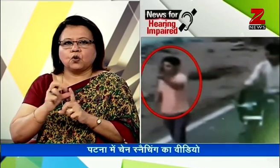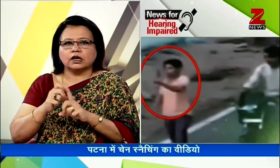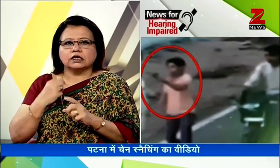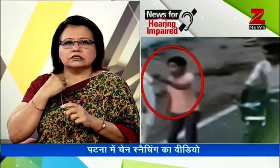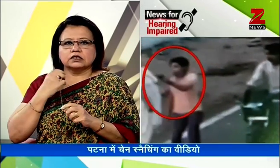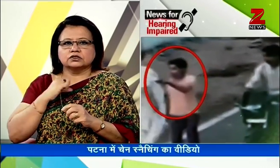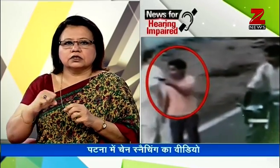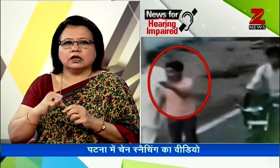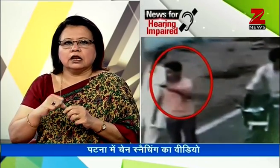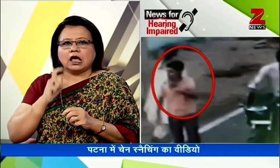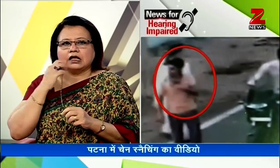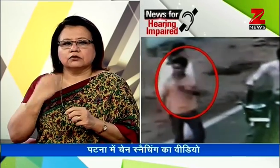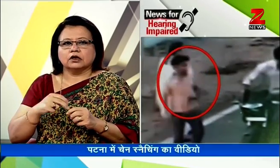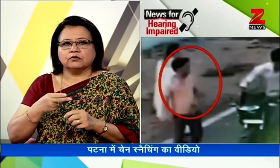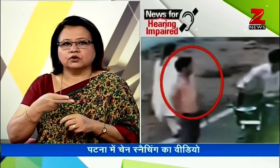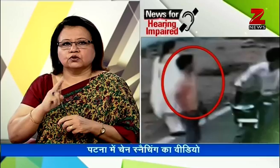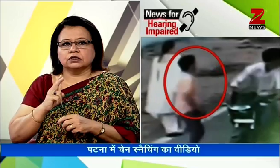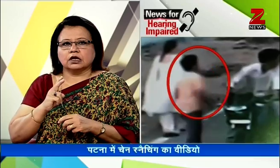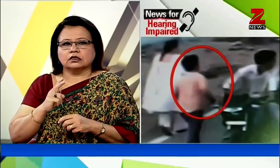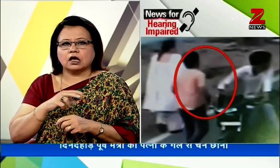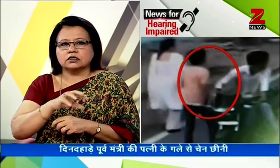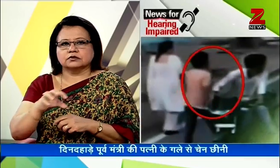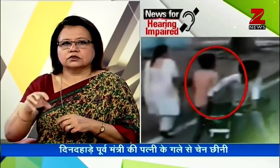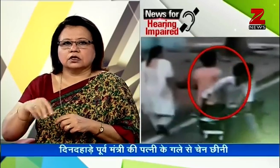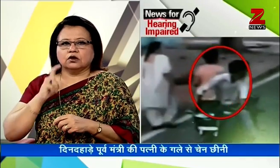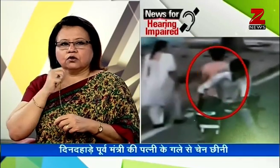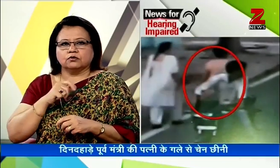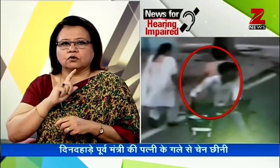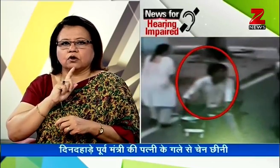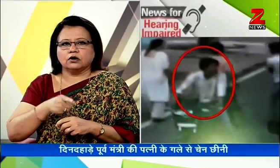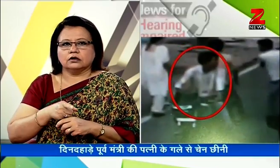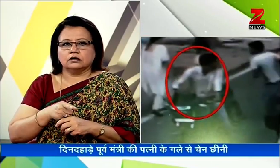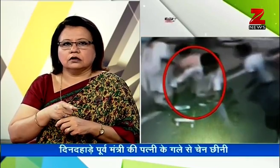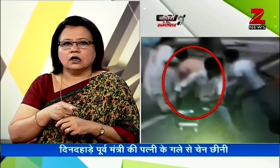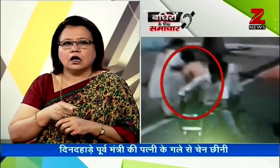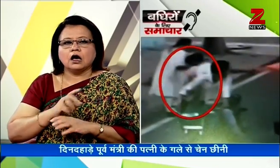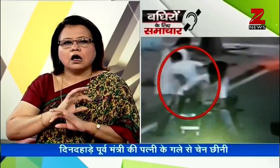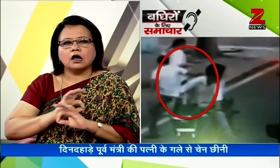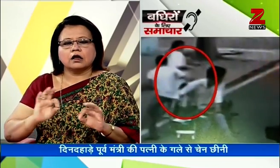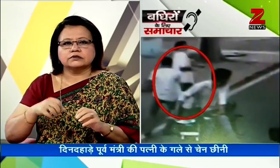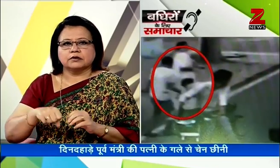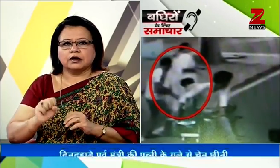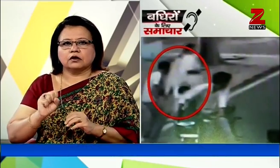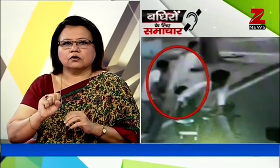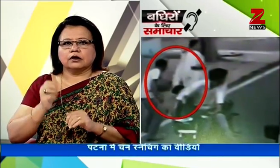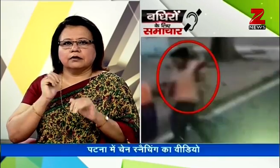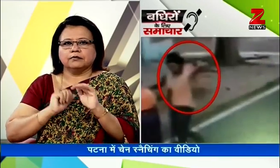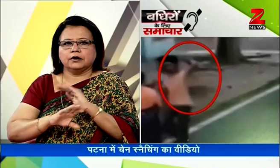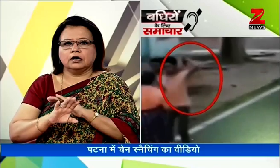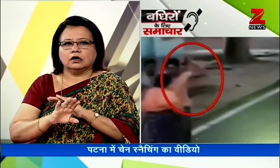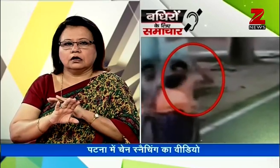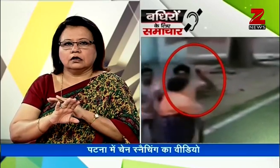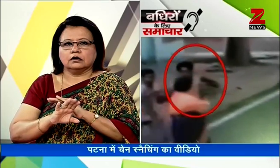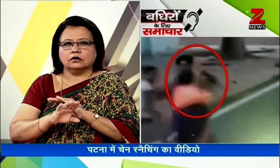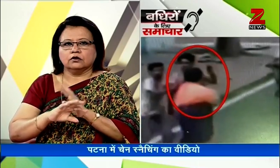छीनी। इतना ही नहीं, बदमाशों ने बंदूक दिखाते हुए आसपास के लोगों को धमकाया भी और आराम से बाइक पर सवार